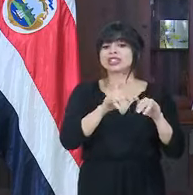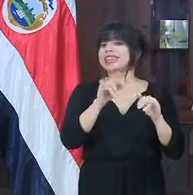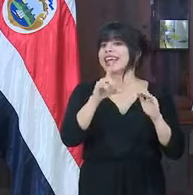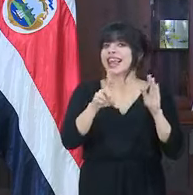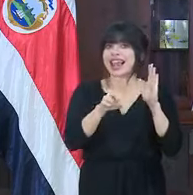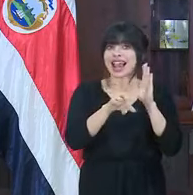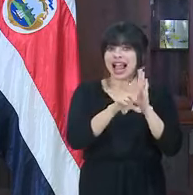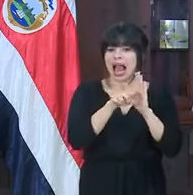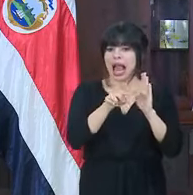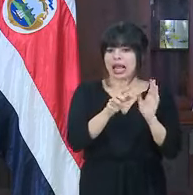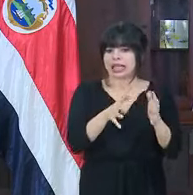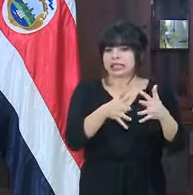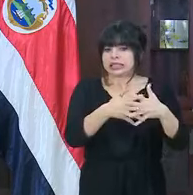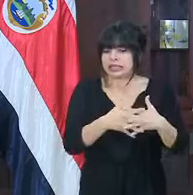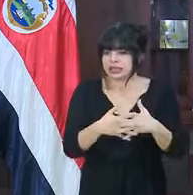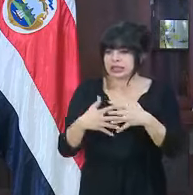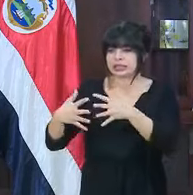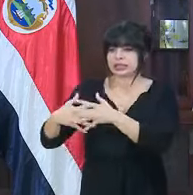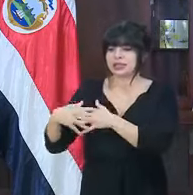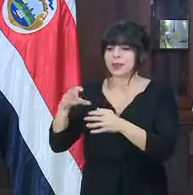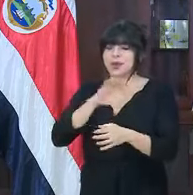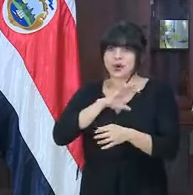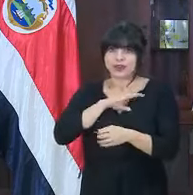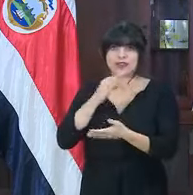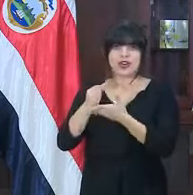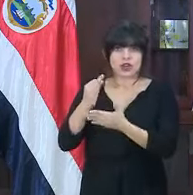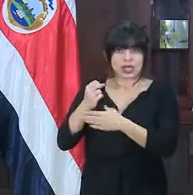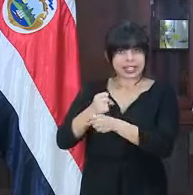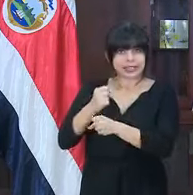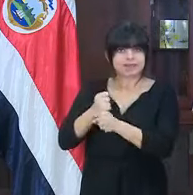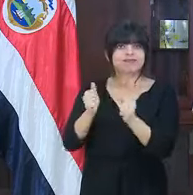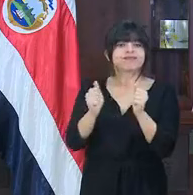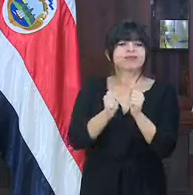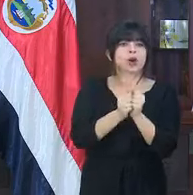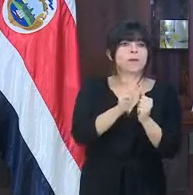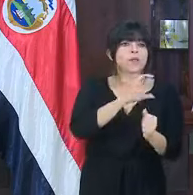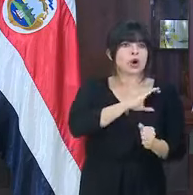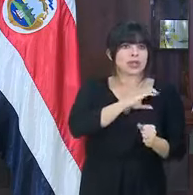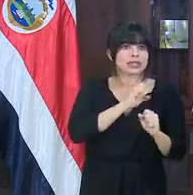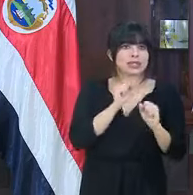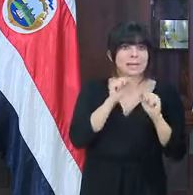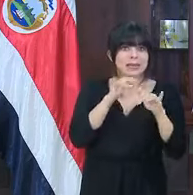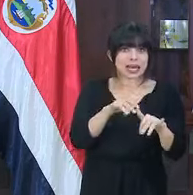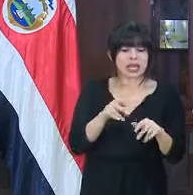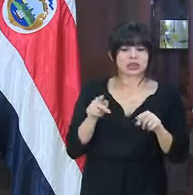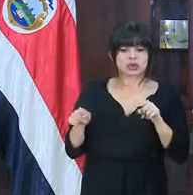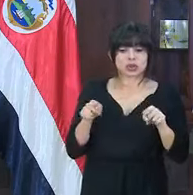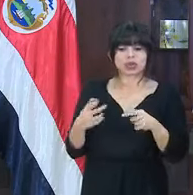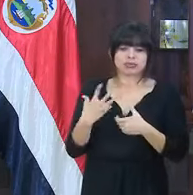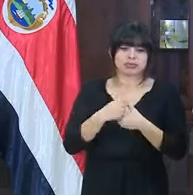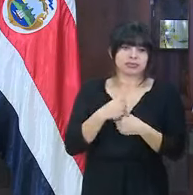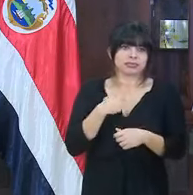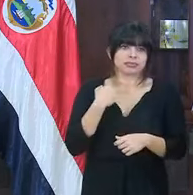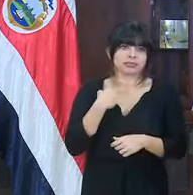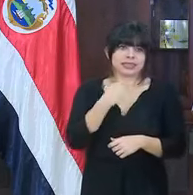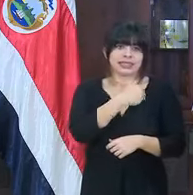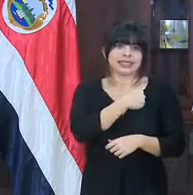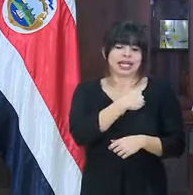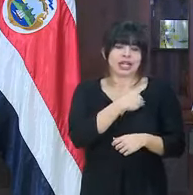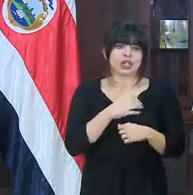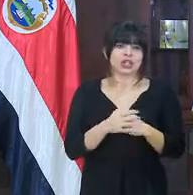ilegalidad, y ahí es donde hemos venido trabajando con la Policía de Fronteras y con la Policía de Migración, ambas pertenecientes al Ministerio